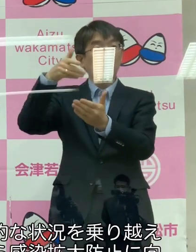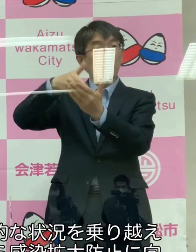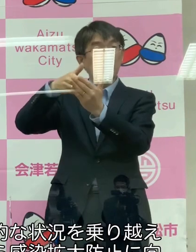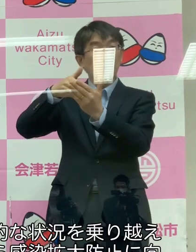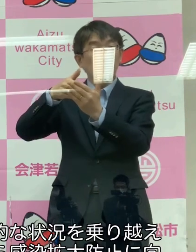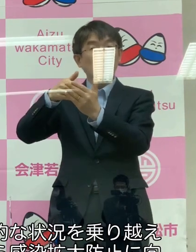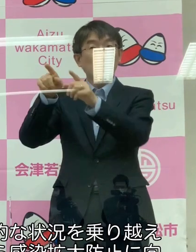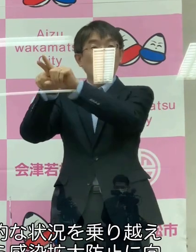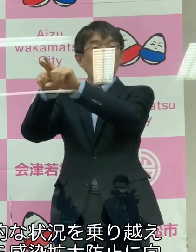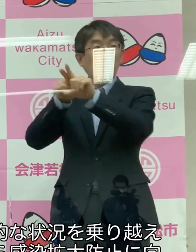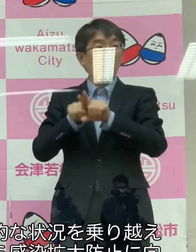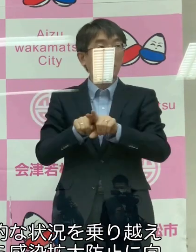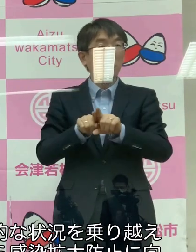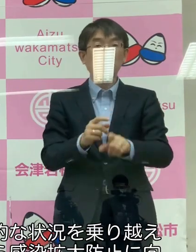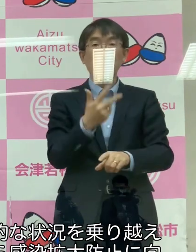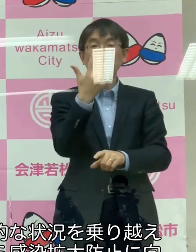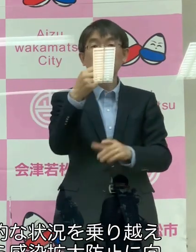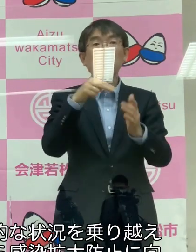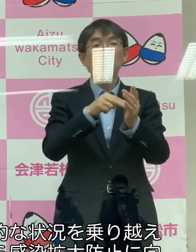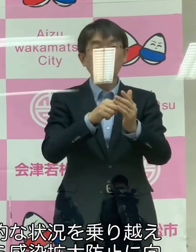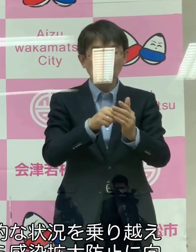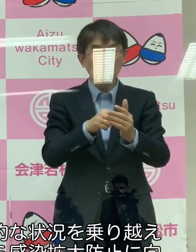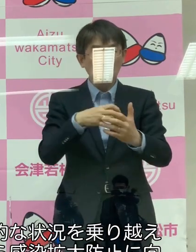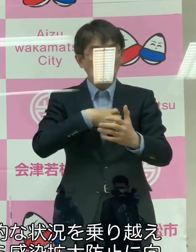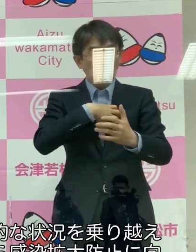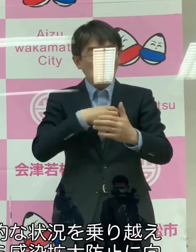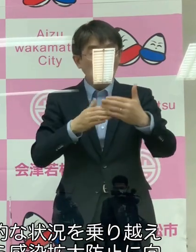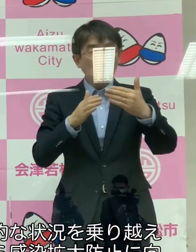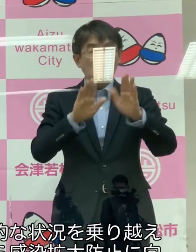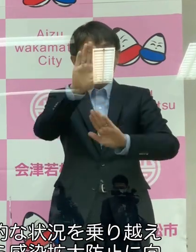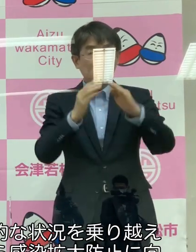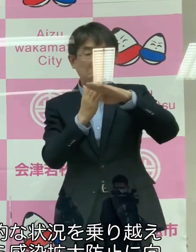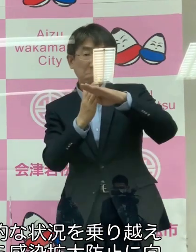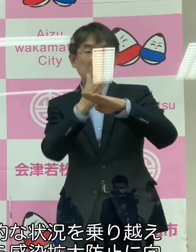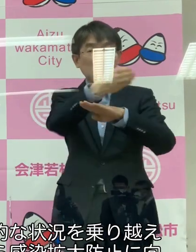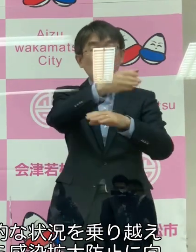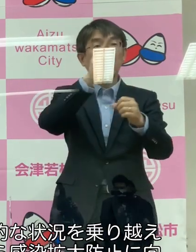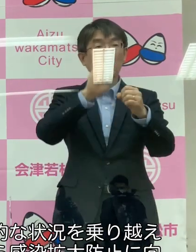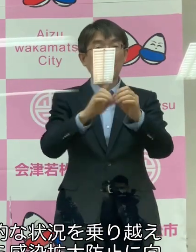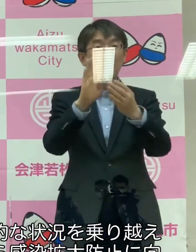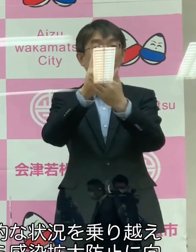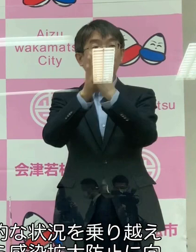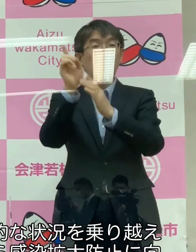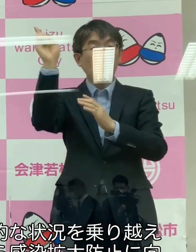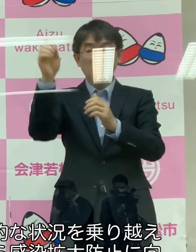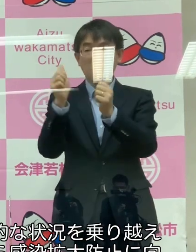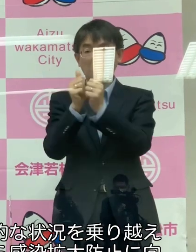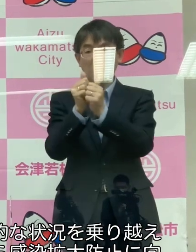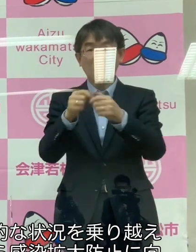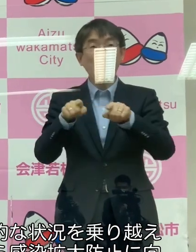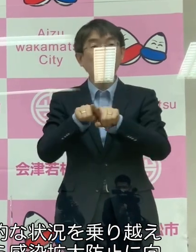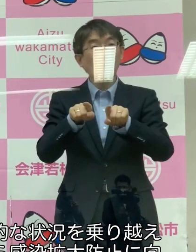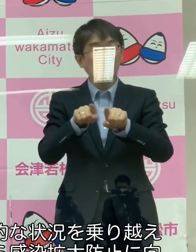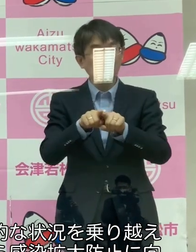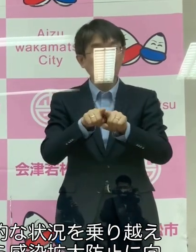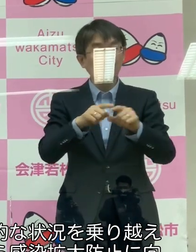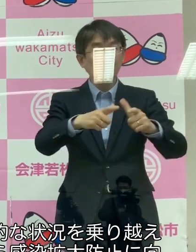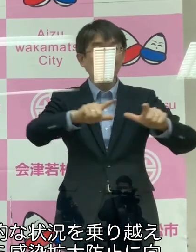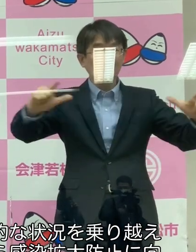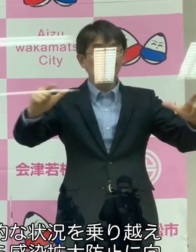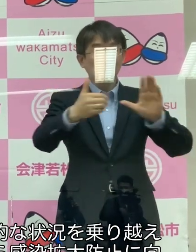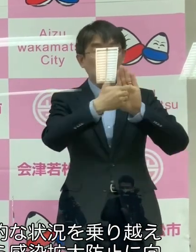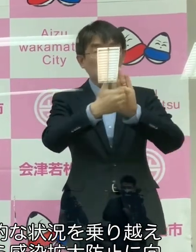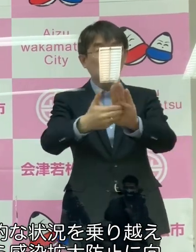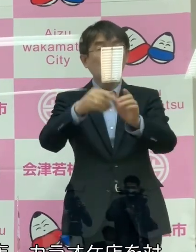市としても現在の危機的な状況を乗り越えるため県と協議しながら感染拡大防止に向けた対策を実